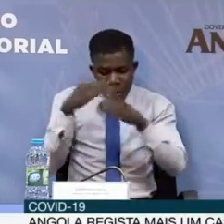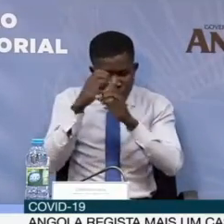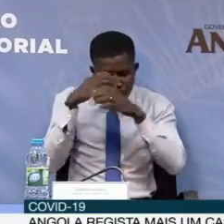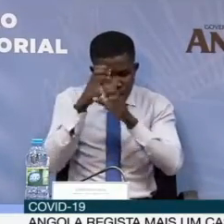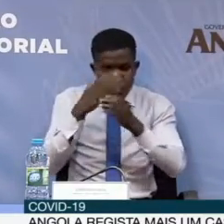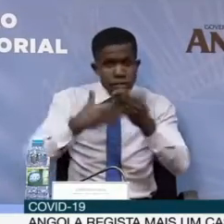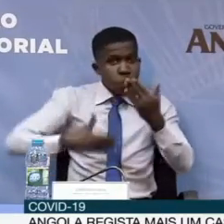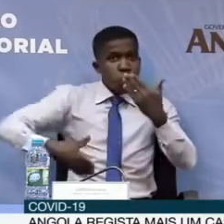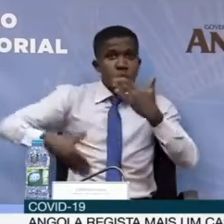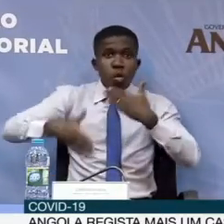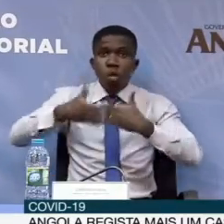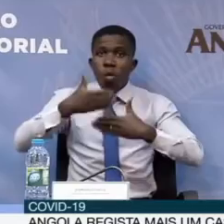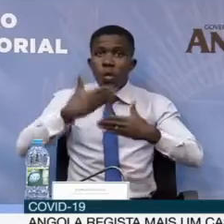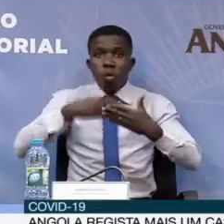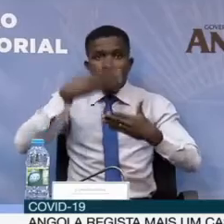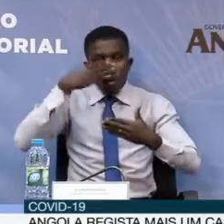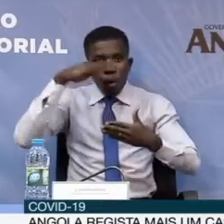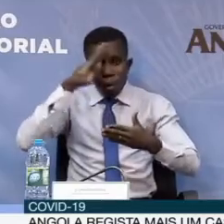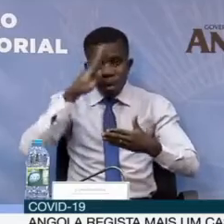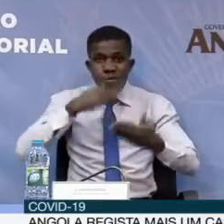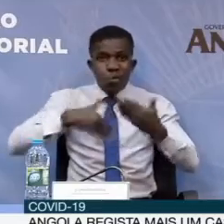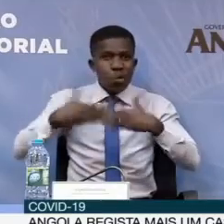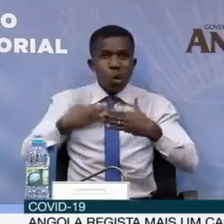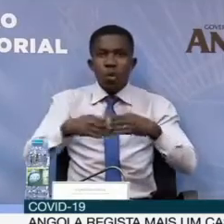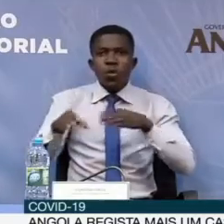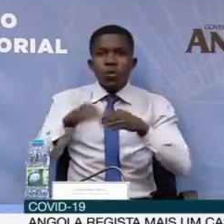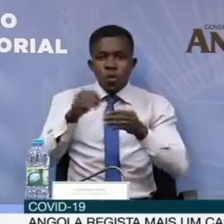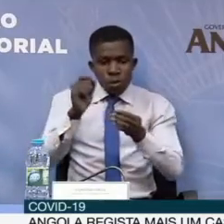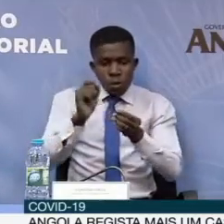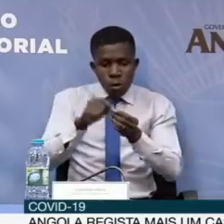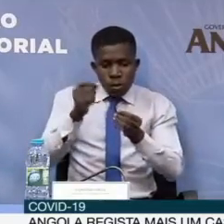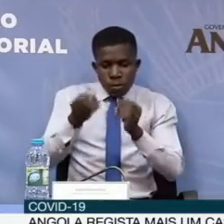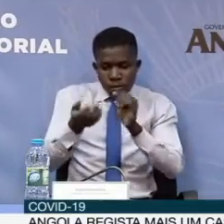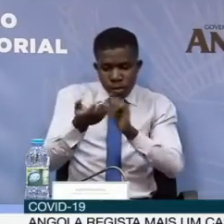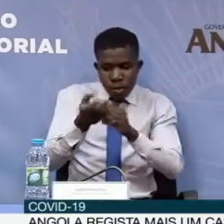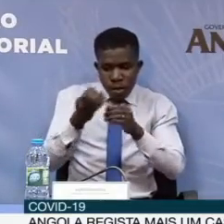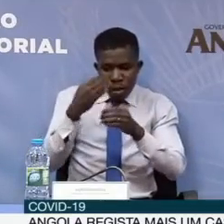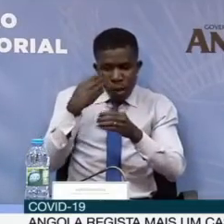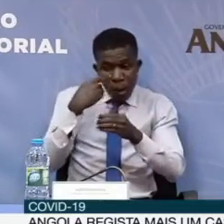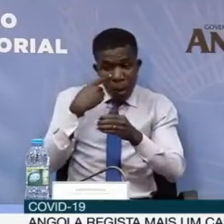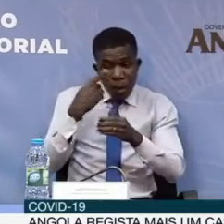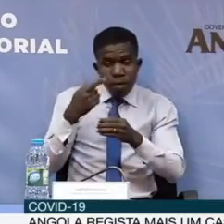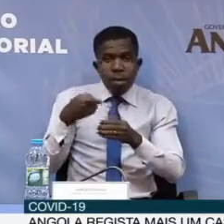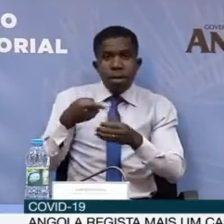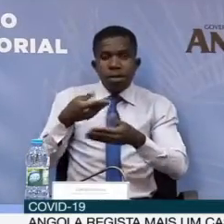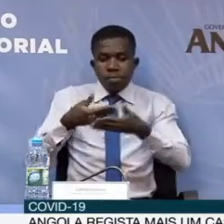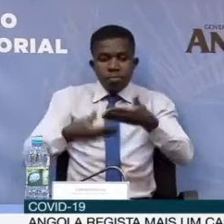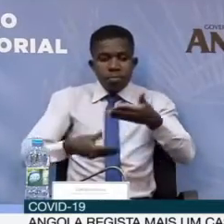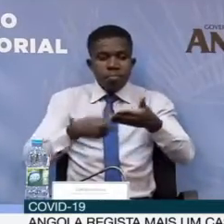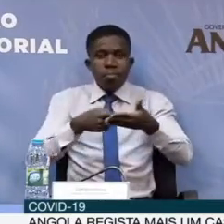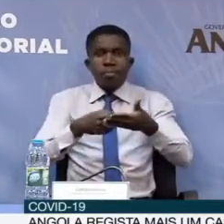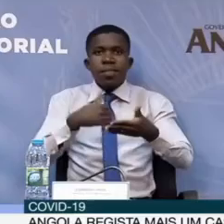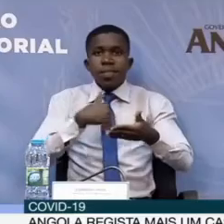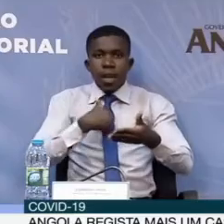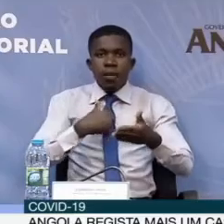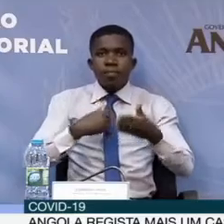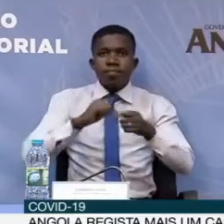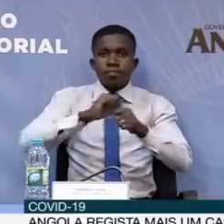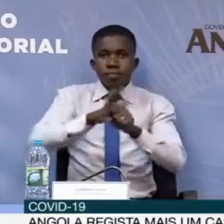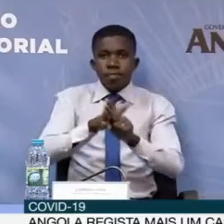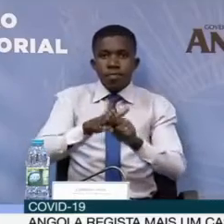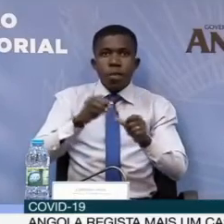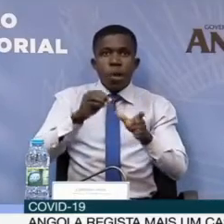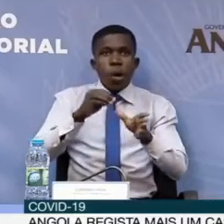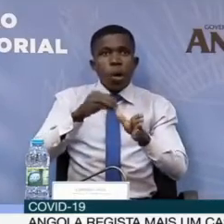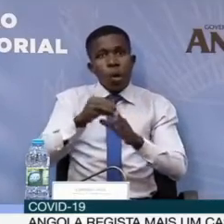254 profissionais cubanos, em que 213 eram novos